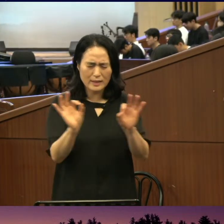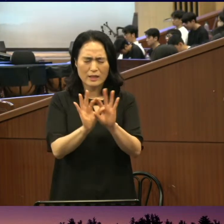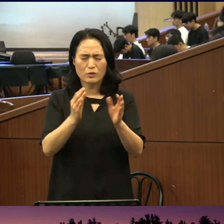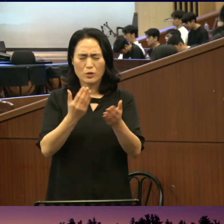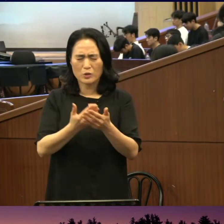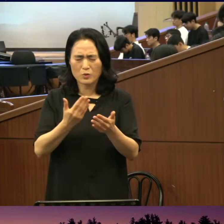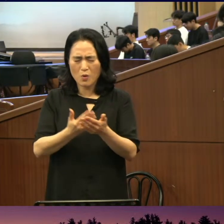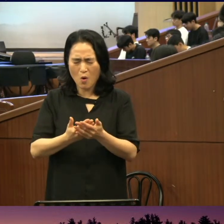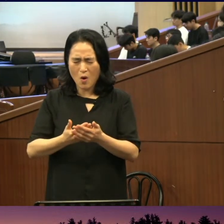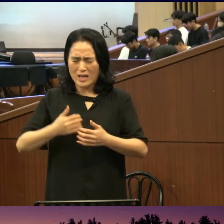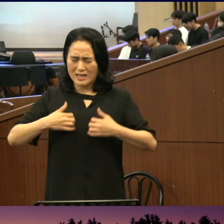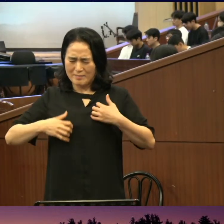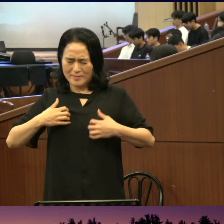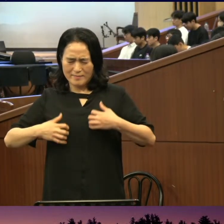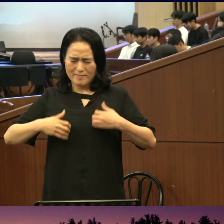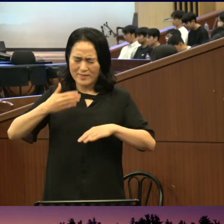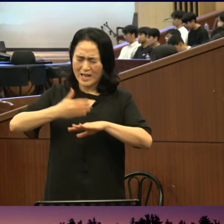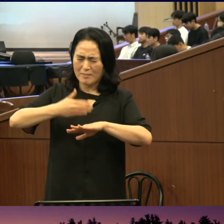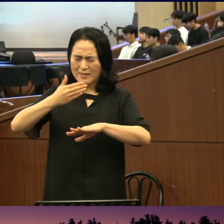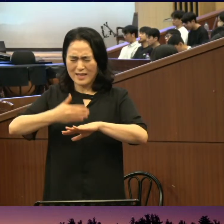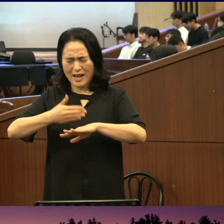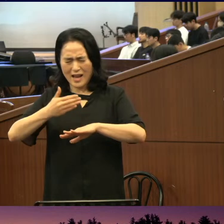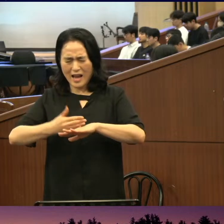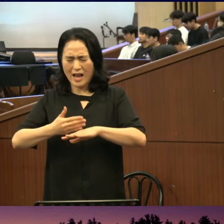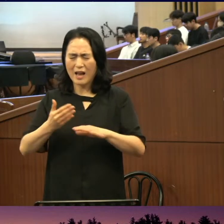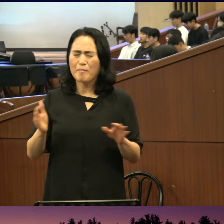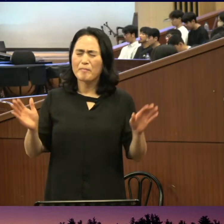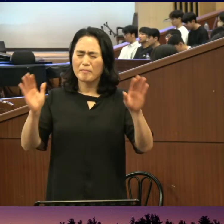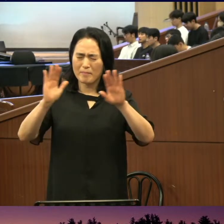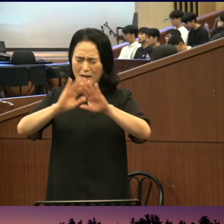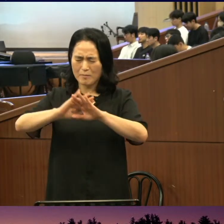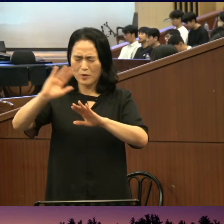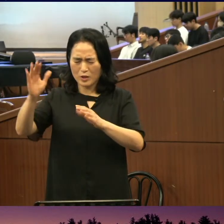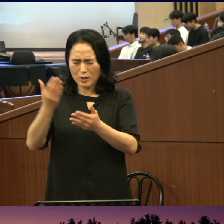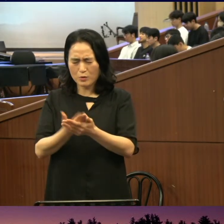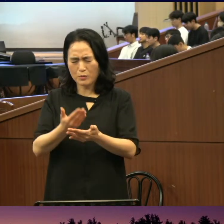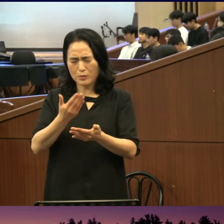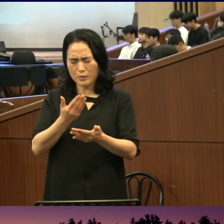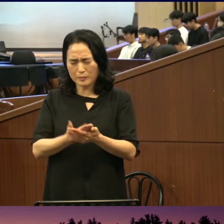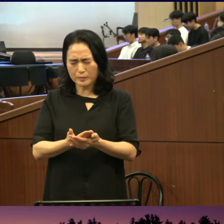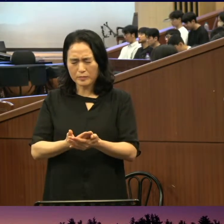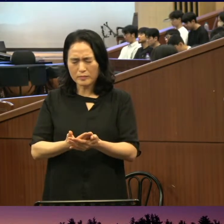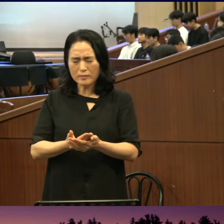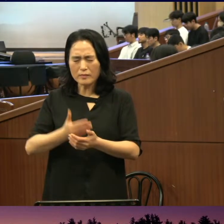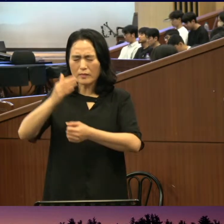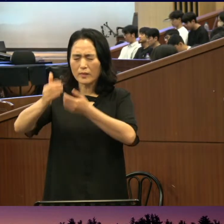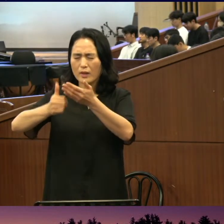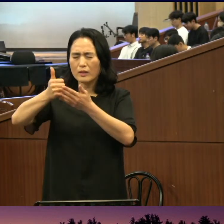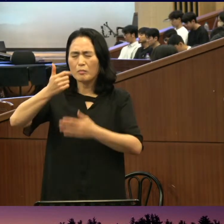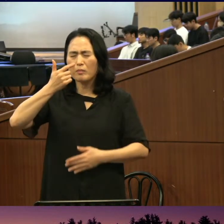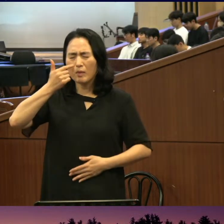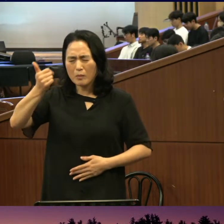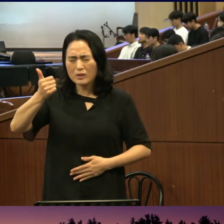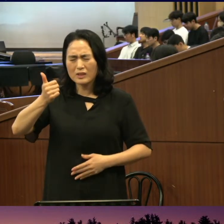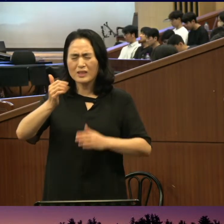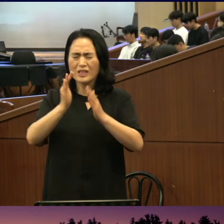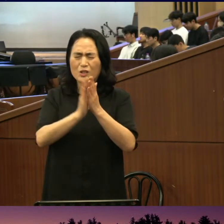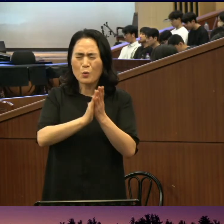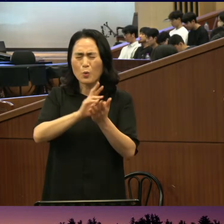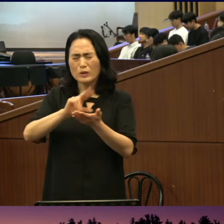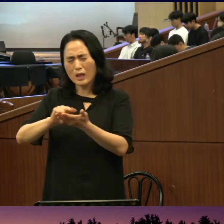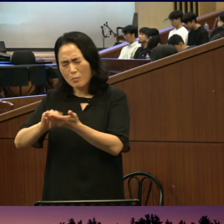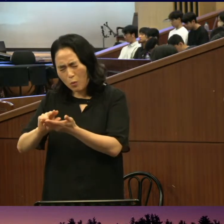기쁨과 감사가 축제가 넘치는 이 밤이 되게 하여 주시옵소서. 하나님 아버지, 많은 기도의 제목들을